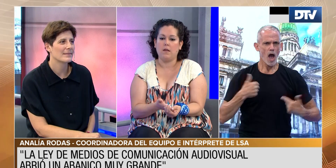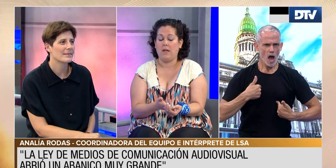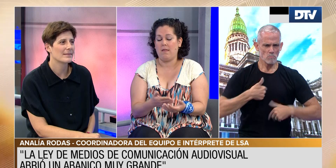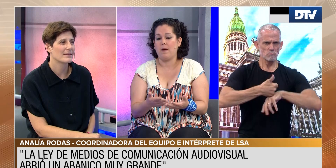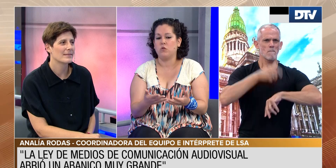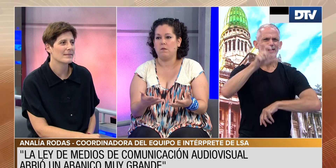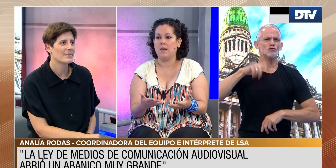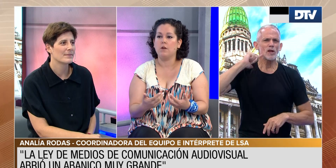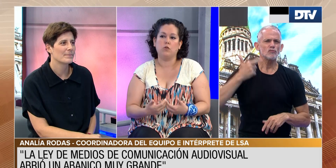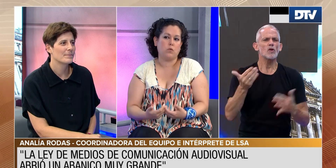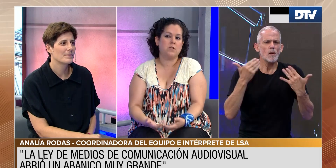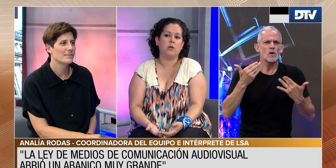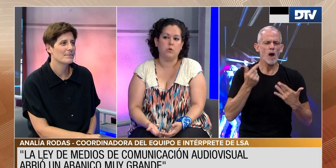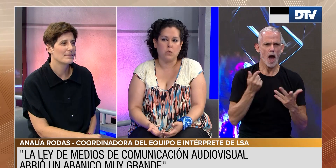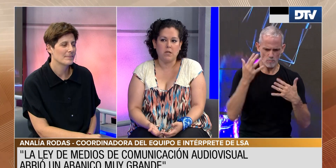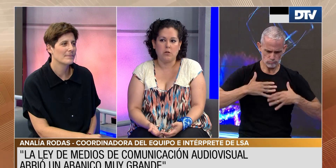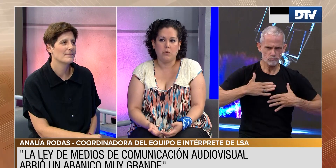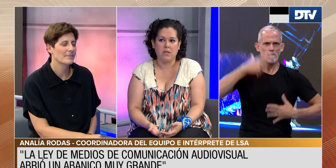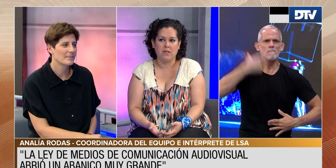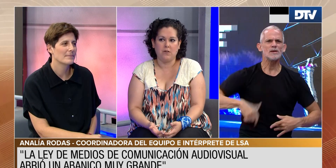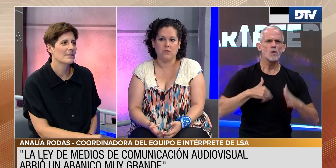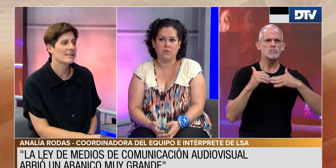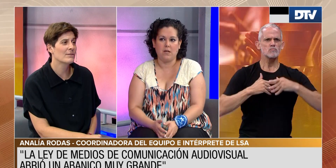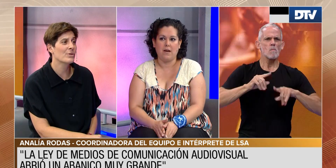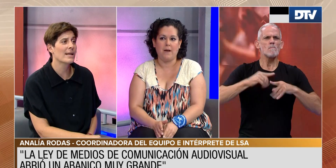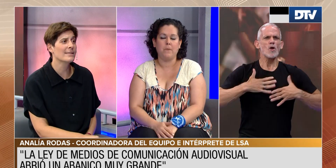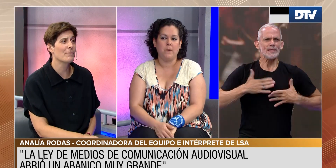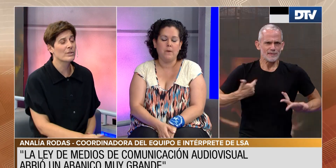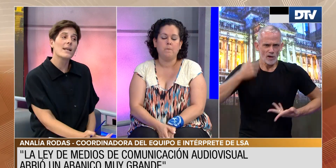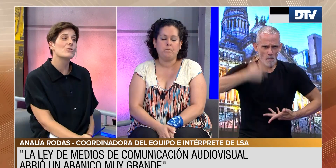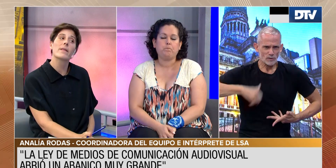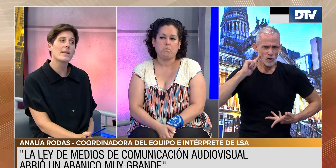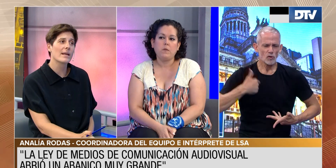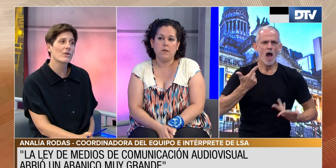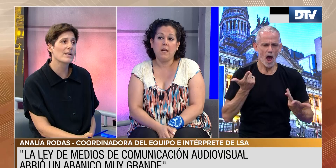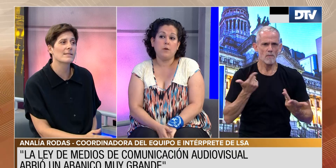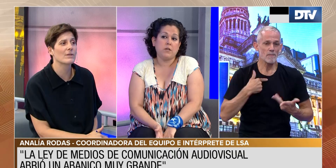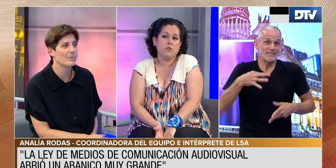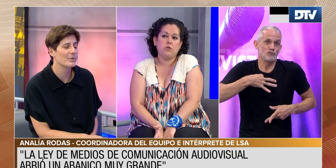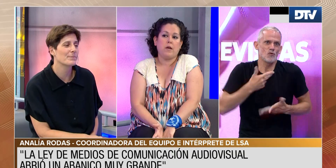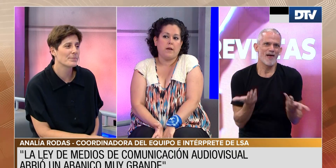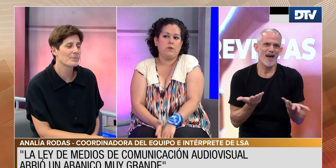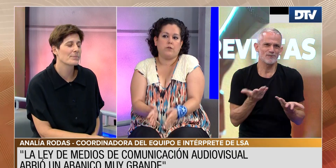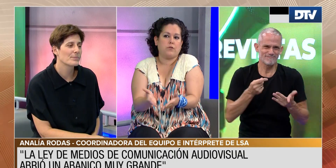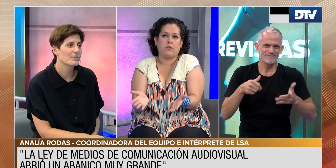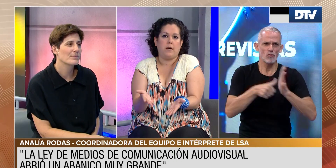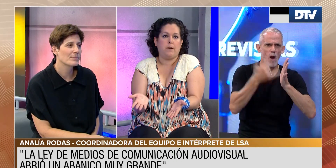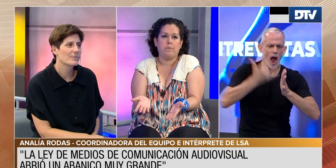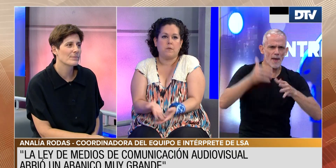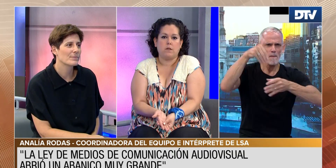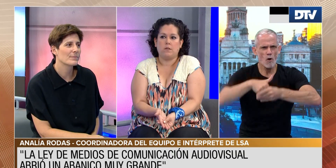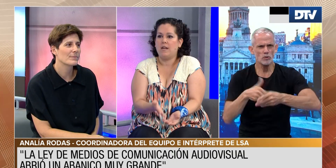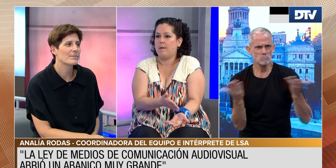lugar y les da la posibilidad de construirse como sujetos políticos. Sin duda, es aportar a la ciudadanía, ¿no? Claro, así porque como son ciudadanos, o